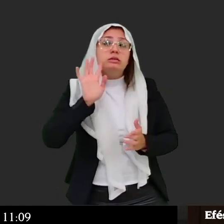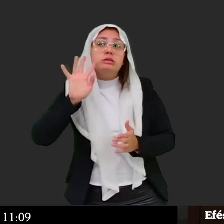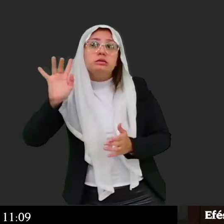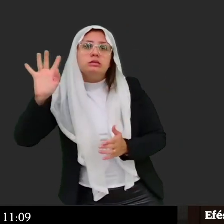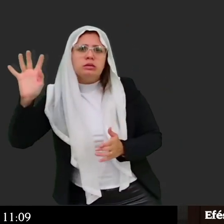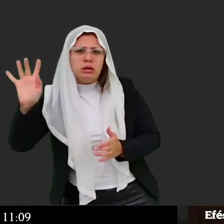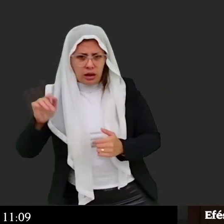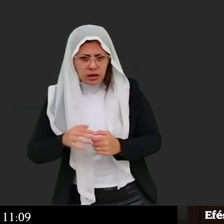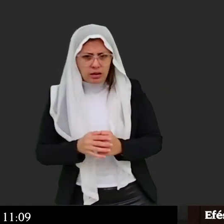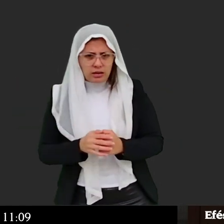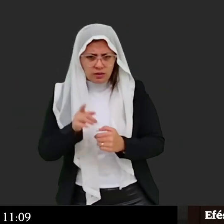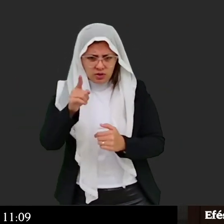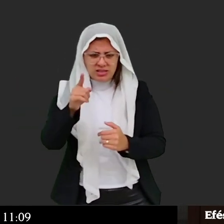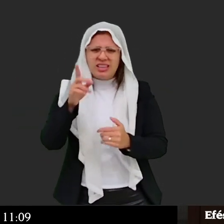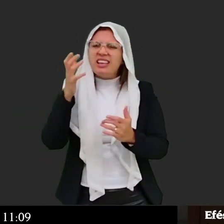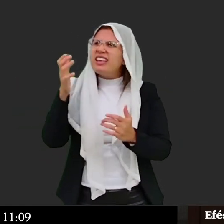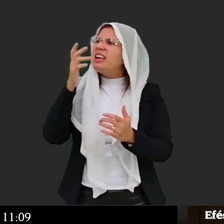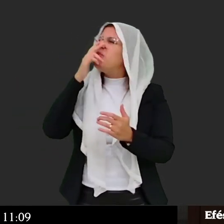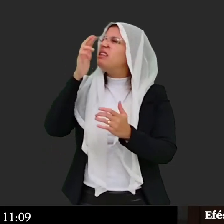se divorciar do Senhor?